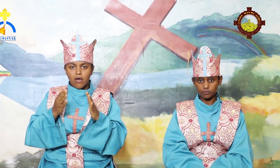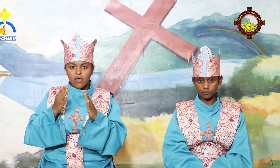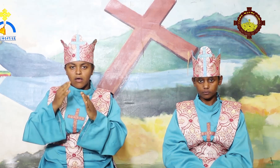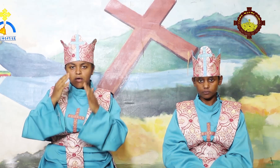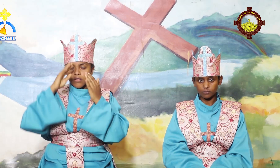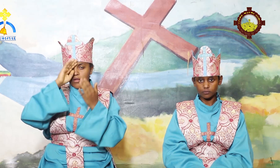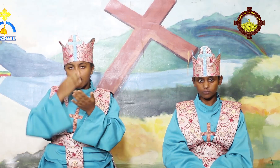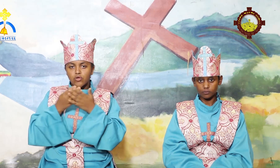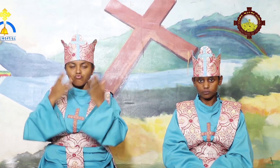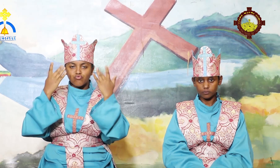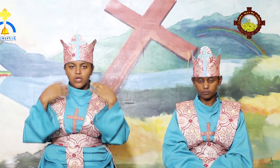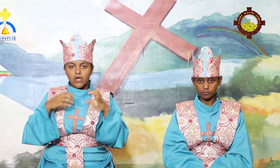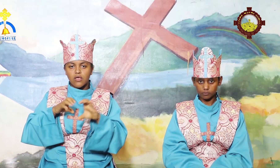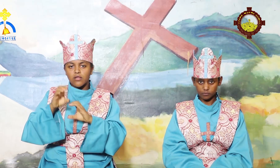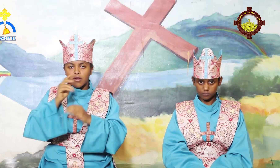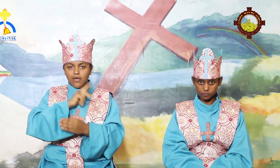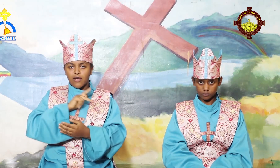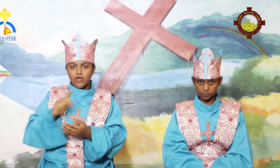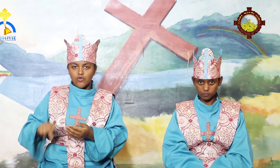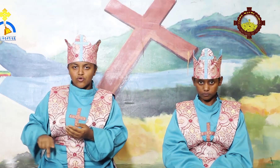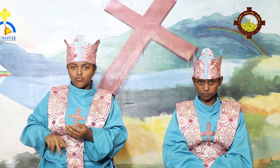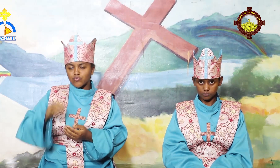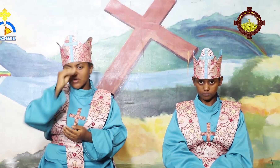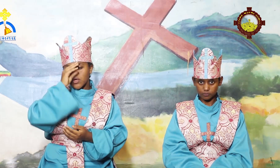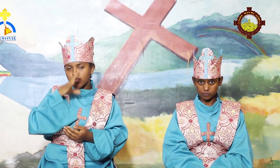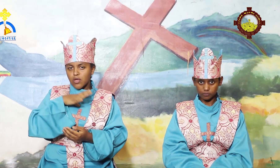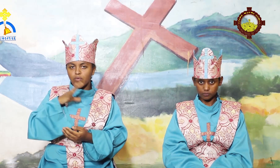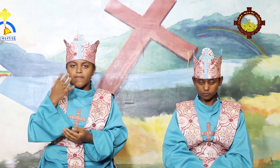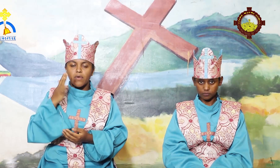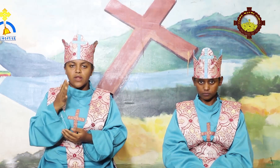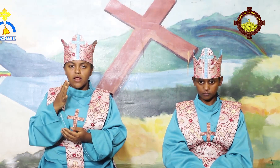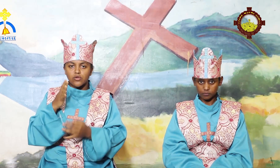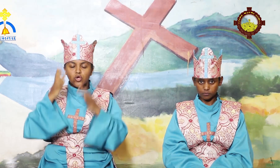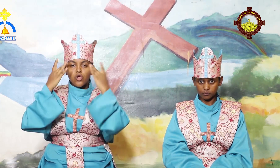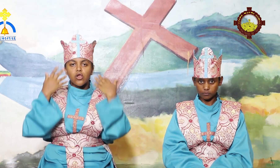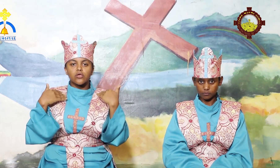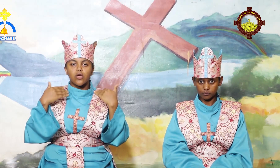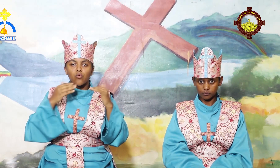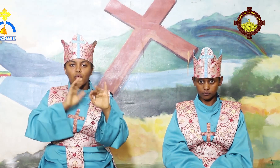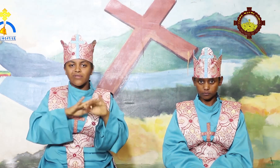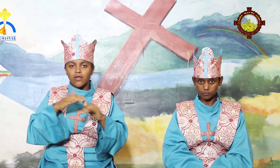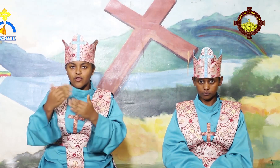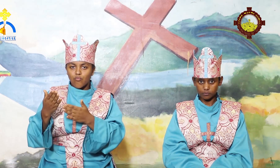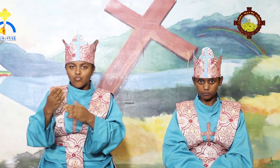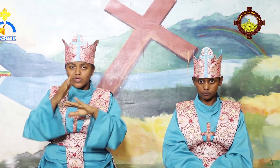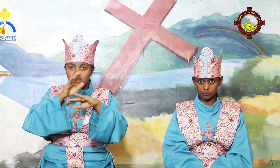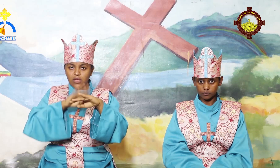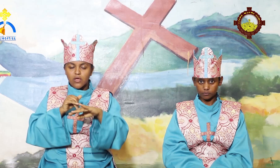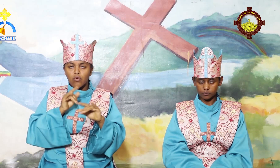ለልጁ ሰርግን ያደረገ ንጉስን ሰውን ትመስላለች። ለሰርጉ የታደሙትን ይጠሯቸው